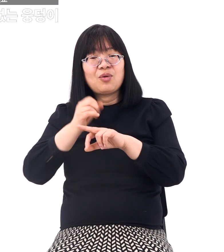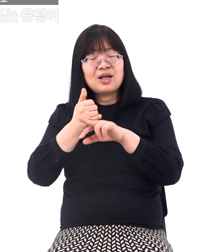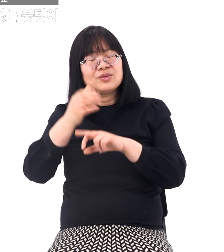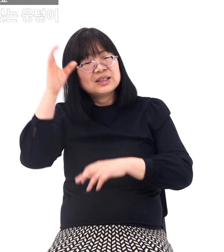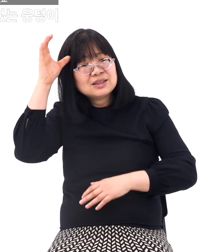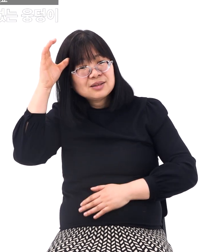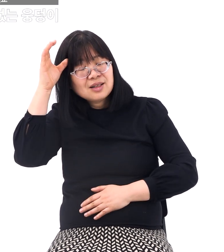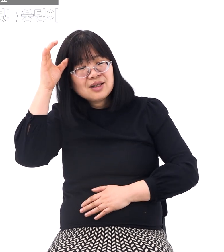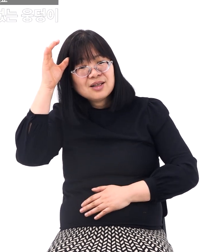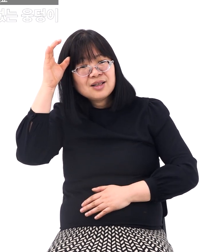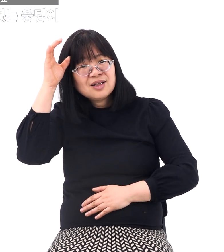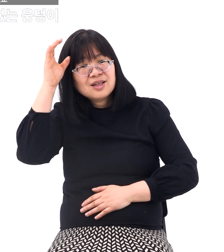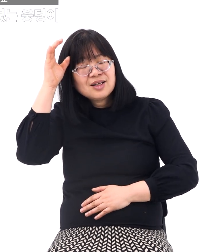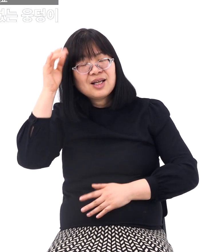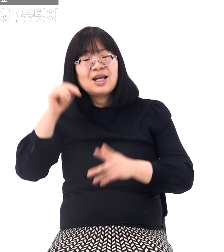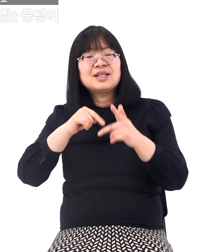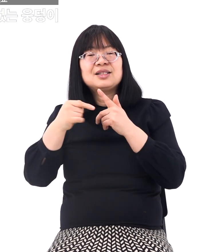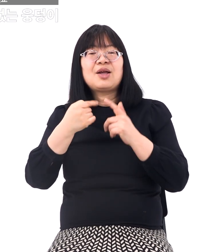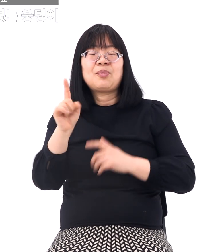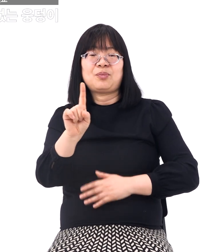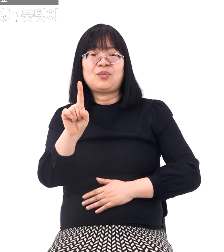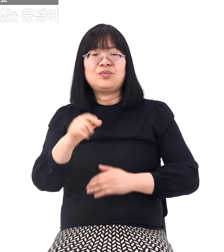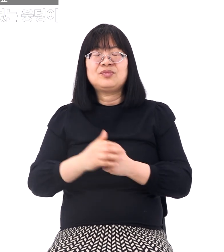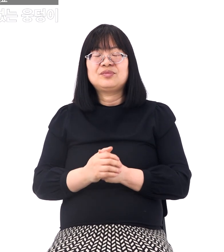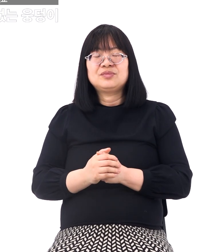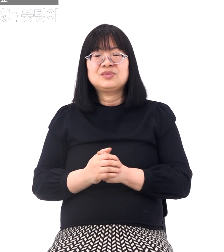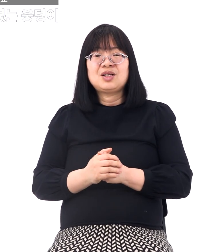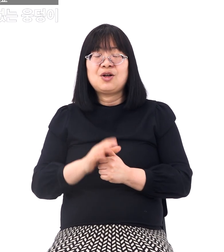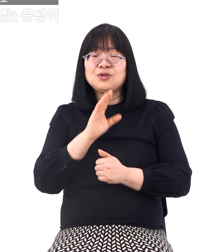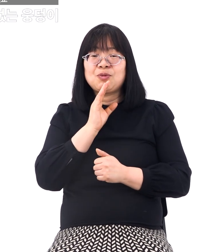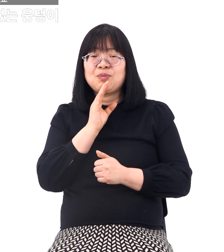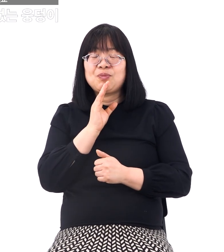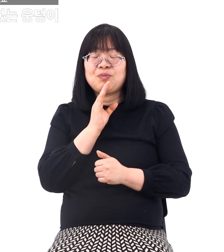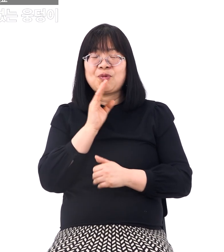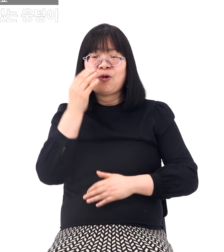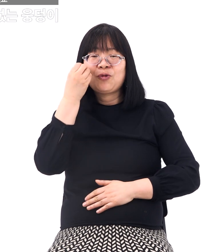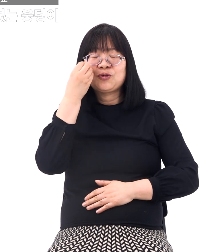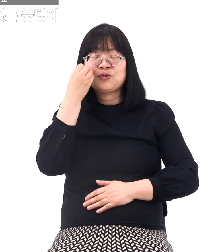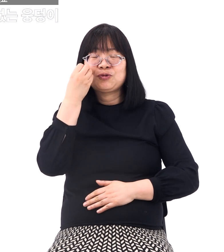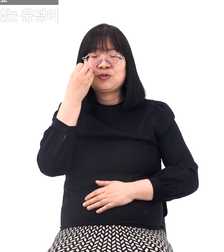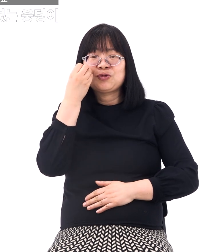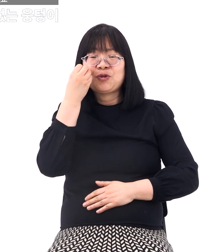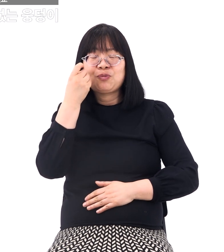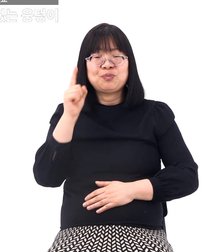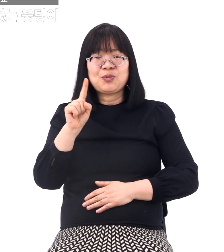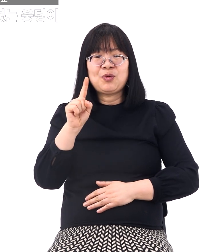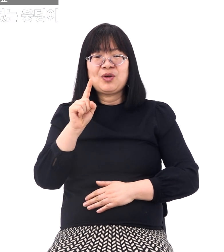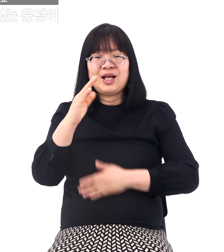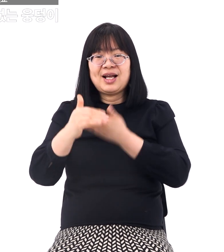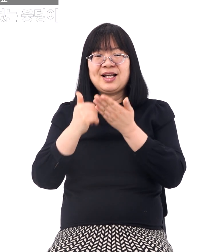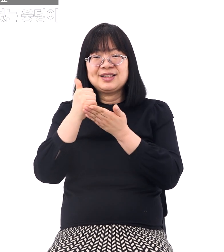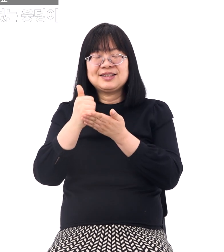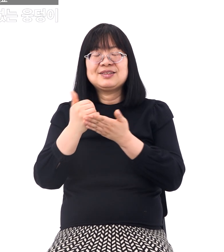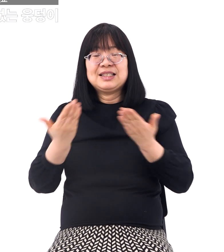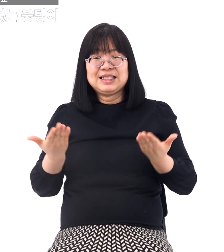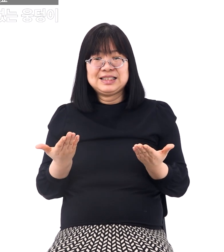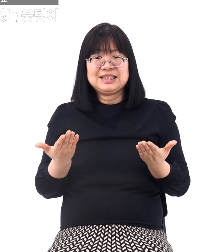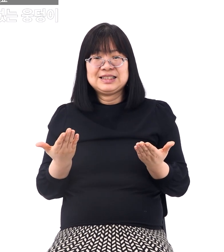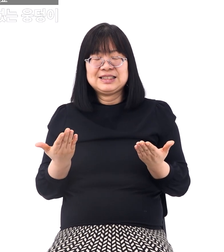기대했거나 이해했겠습니까? 근데 참 신비스러운 게 하나님의